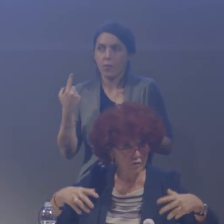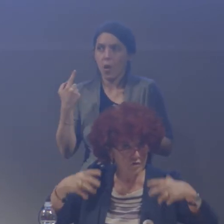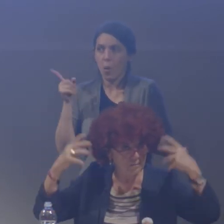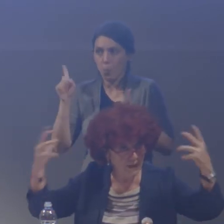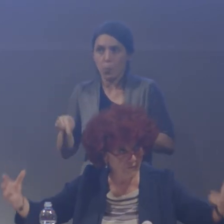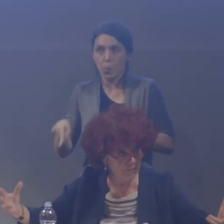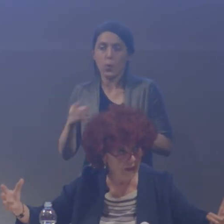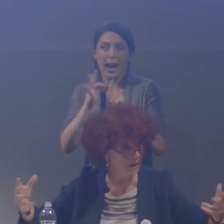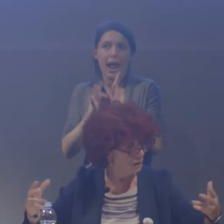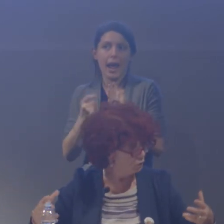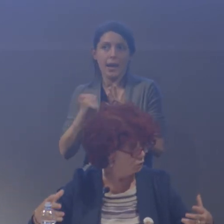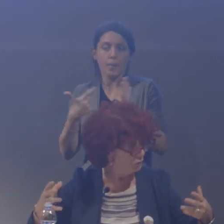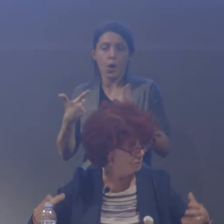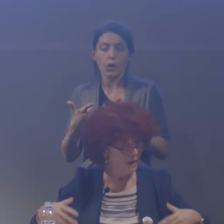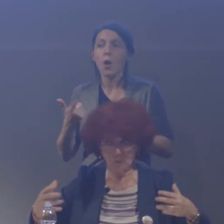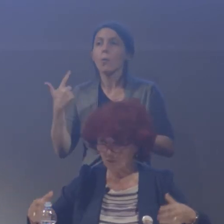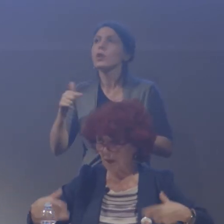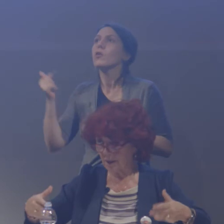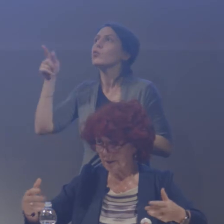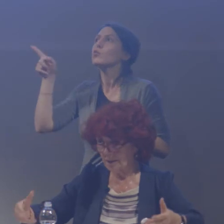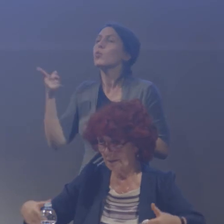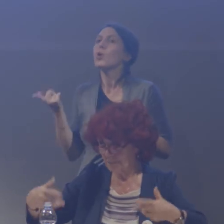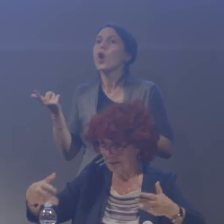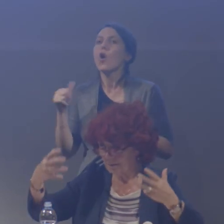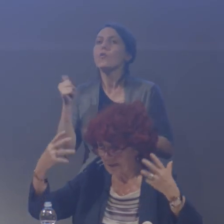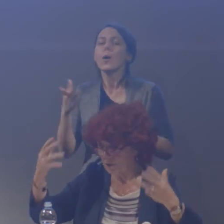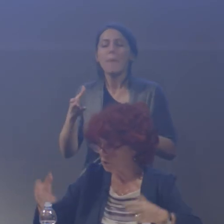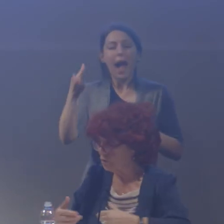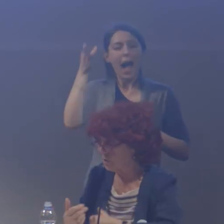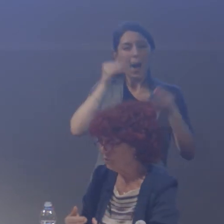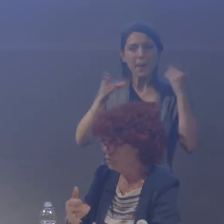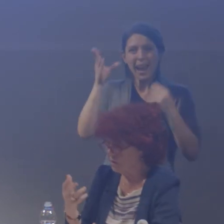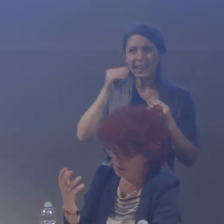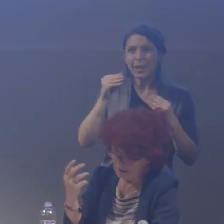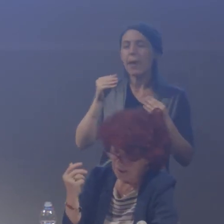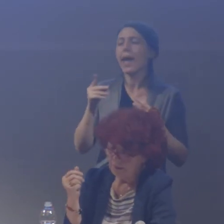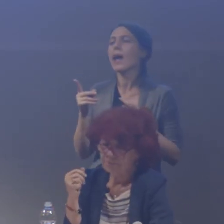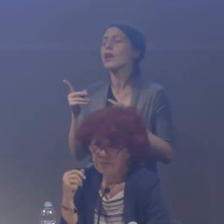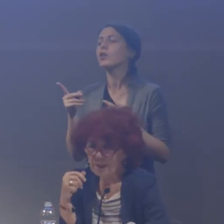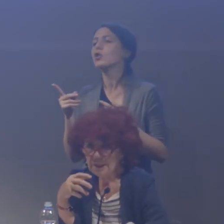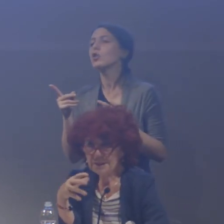fondamentali. Non separava mai Tullio De Mauro tra l'apprendimento, diciamo così,